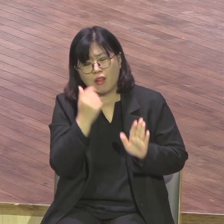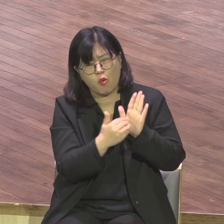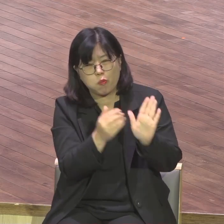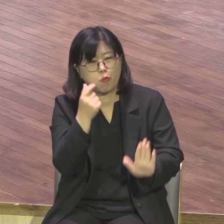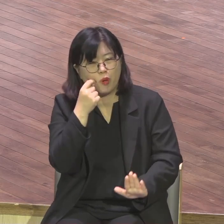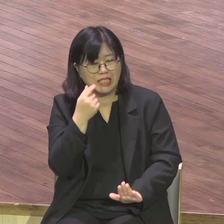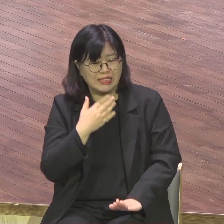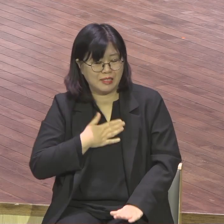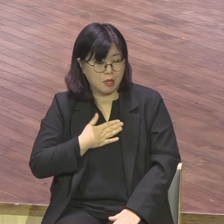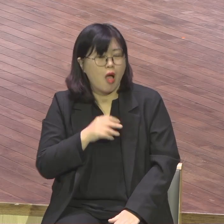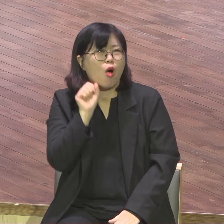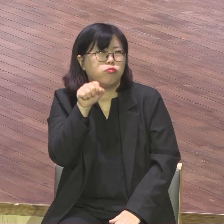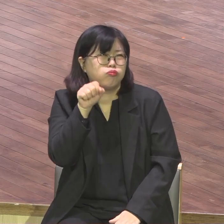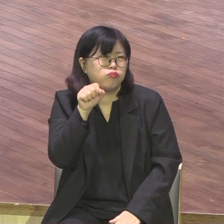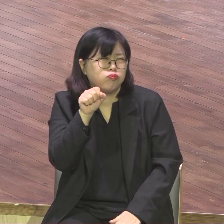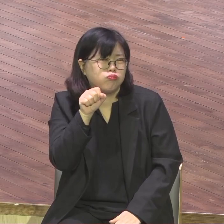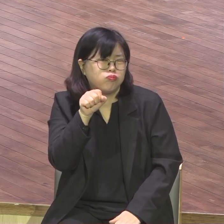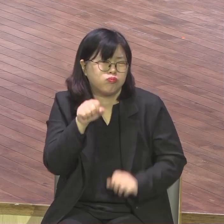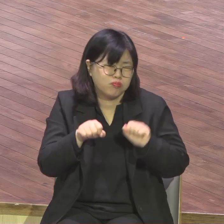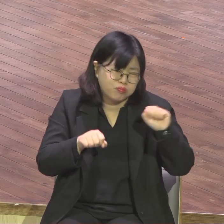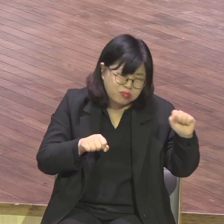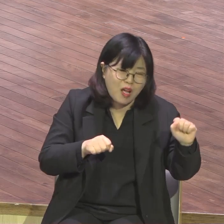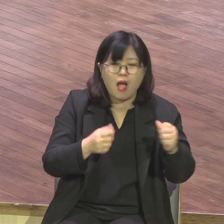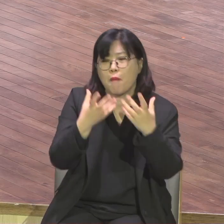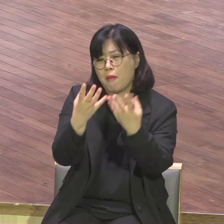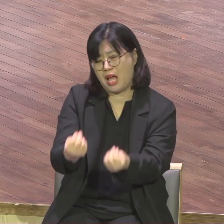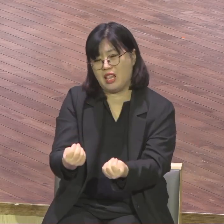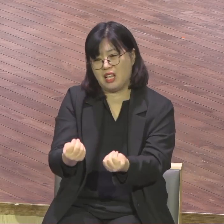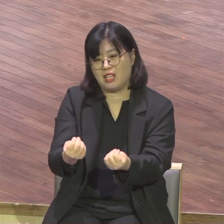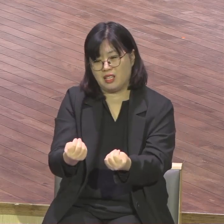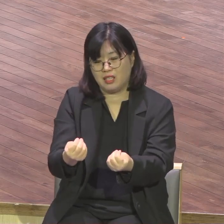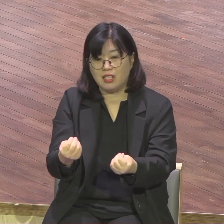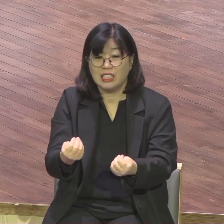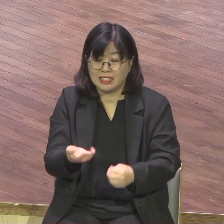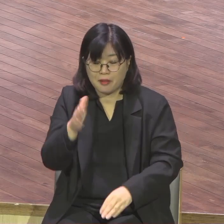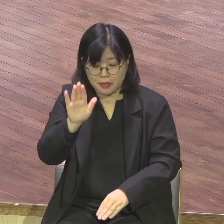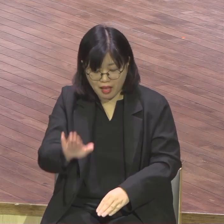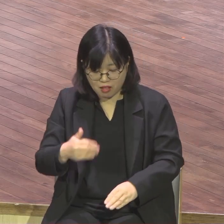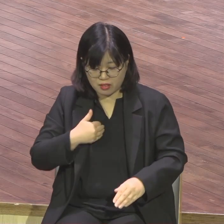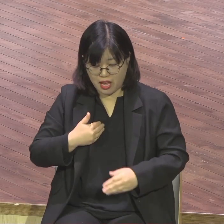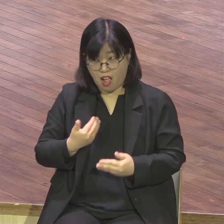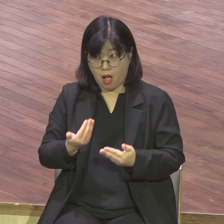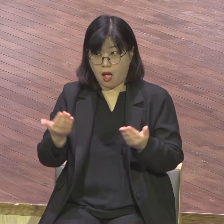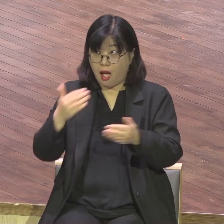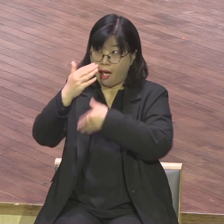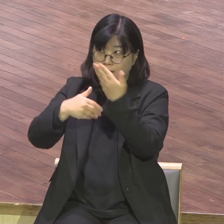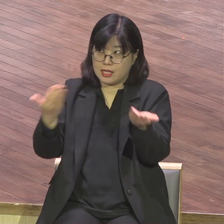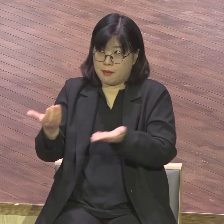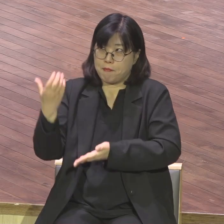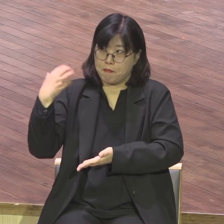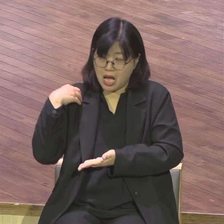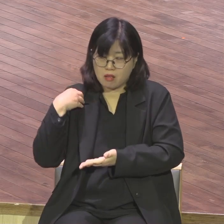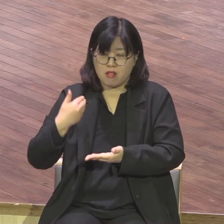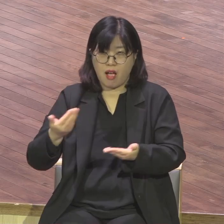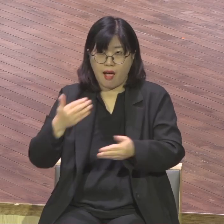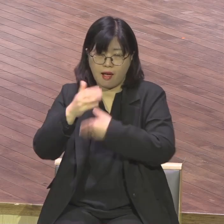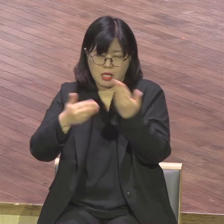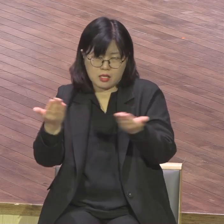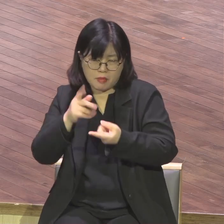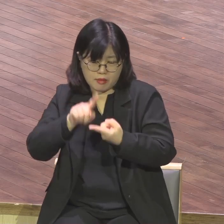사역에서는 이래서는 안 되겠다. 하나님께서 어느 순간 보여주셨습니다. 깨닫게 해주셨습니다. 이번 그 기간이